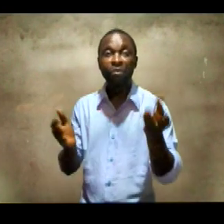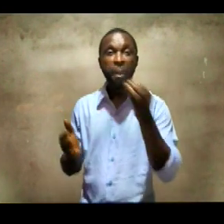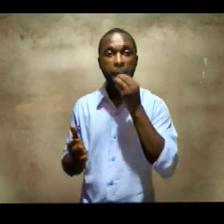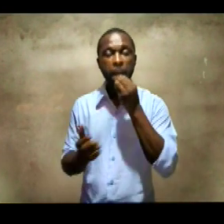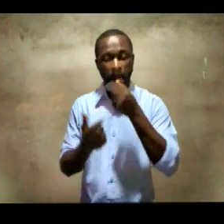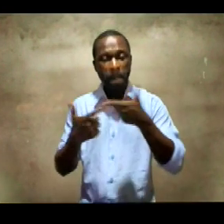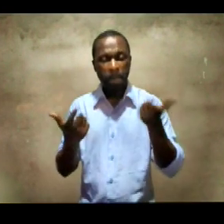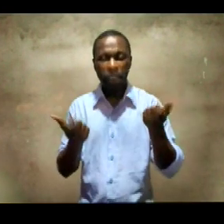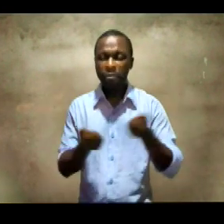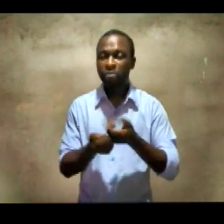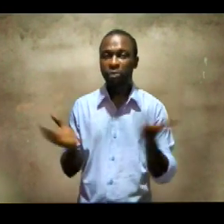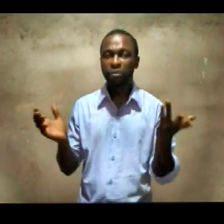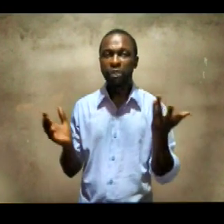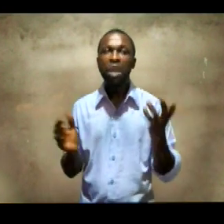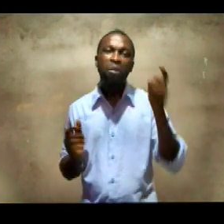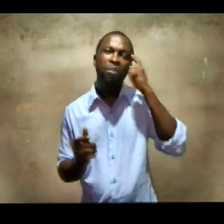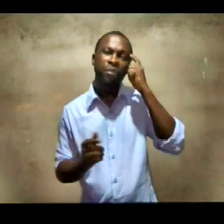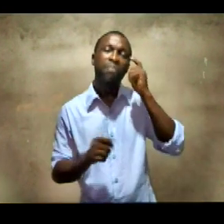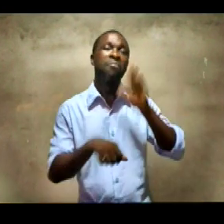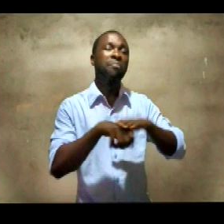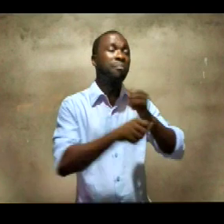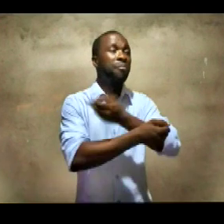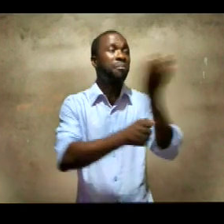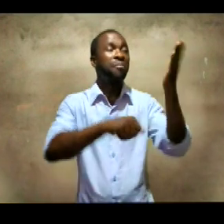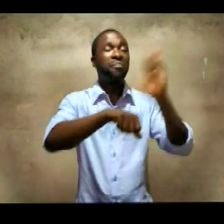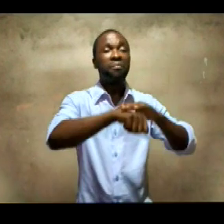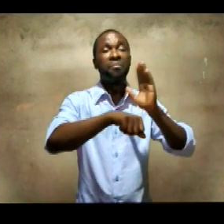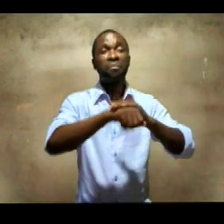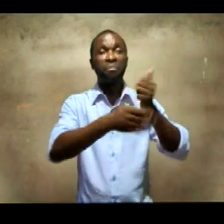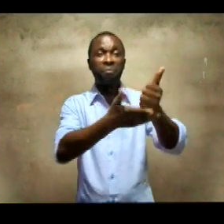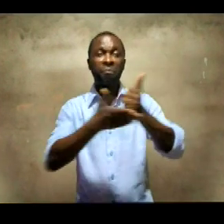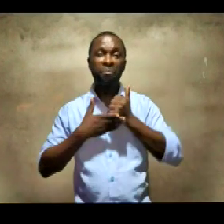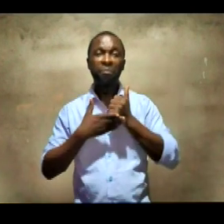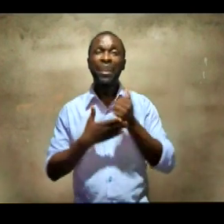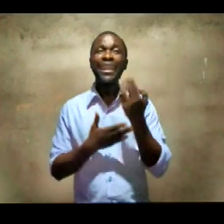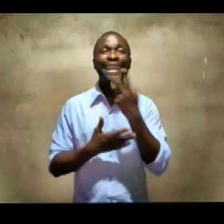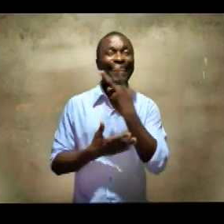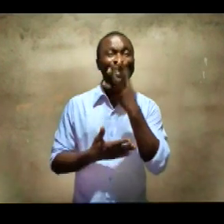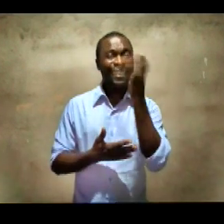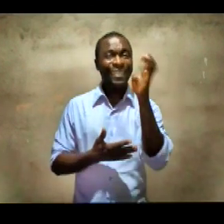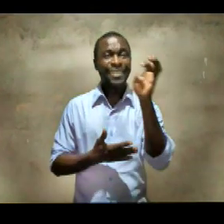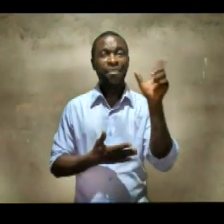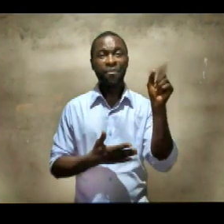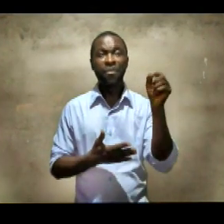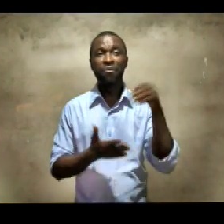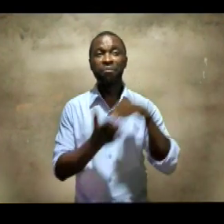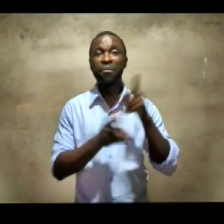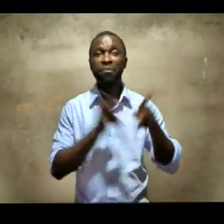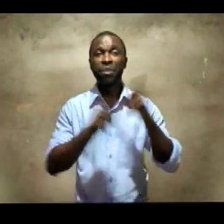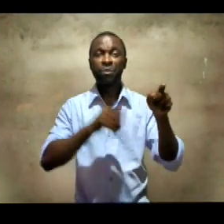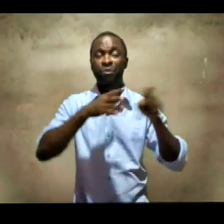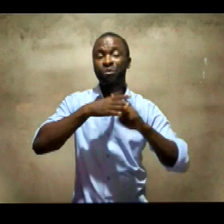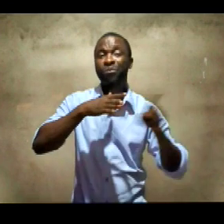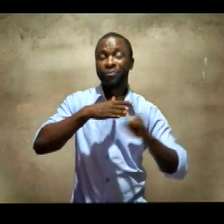Sud a déclaré une situation d'urgence nationale la semaine dernière après que 420 000 personnes ont été déplacées. Dans la ville